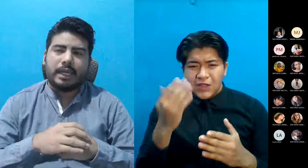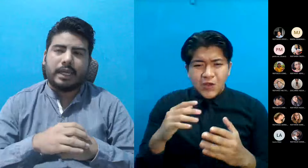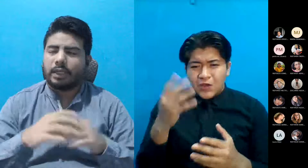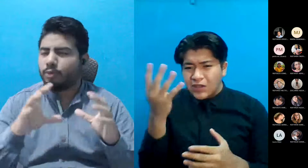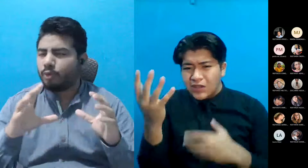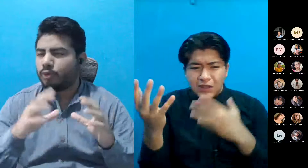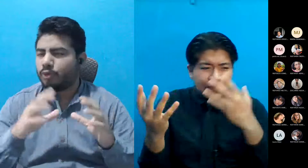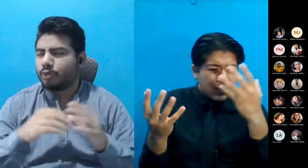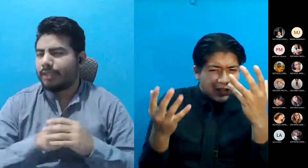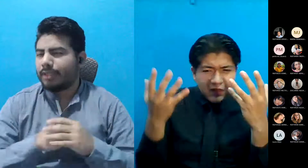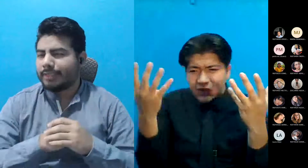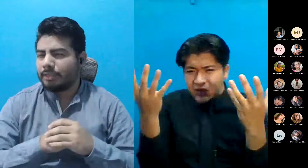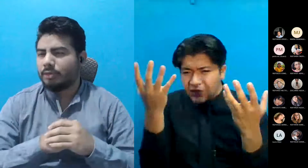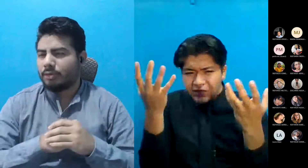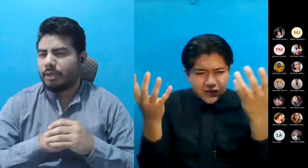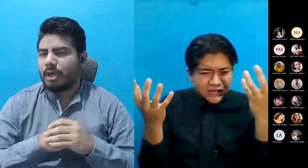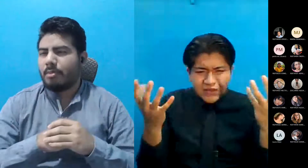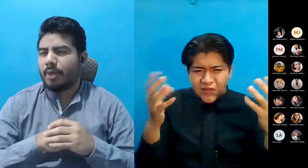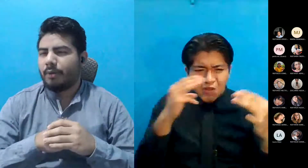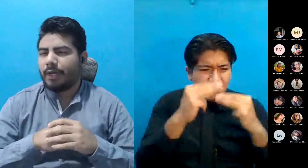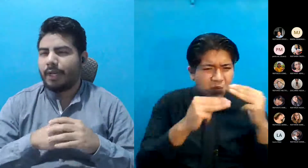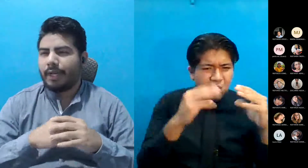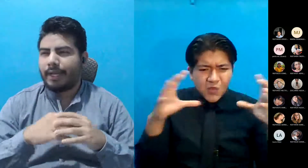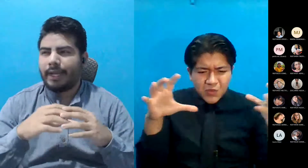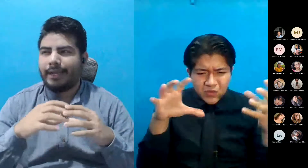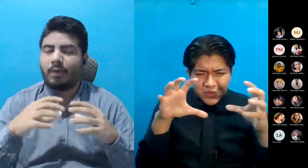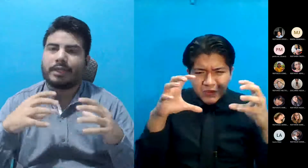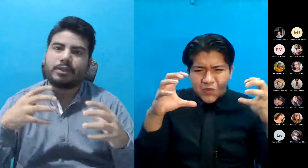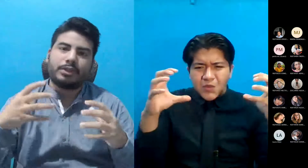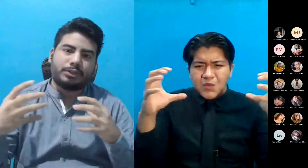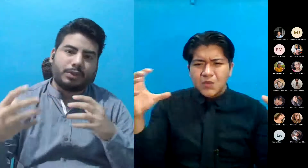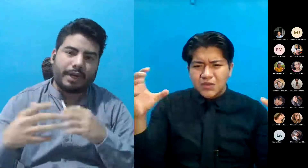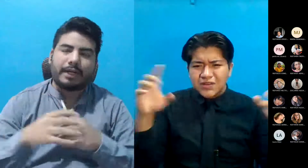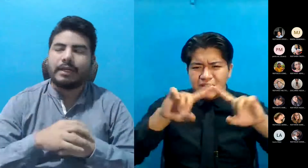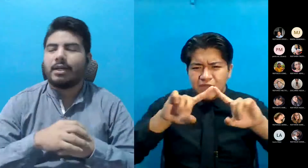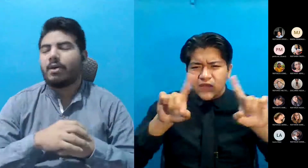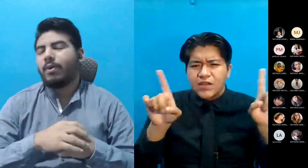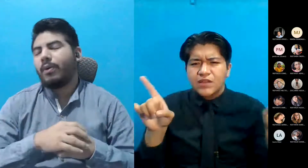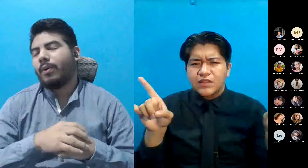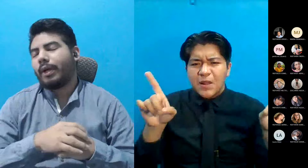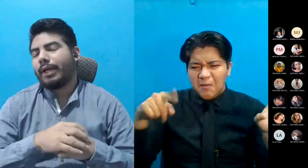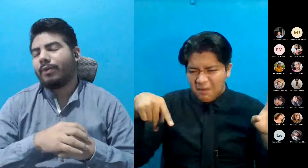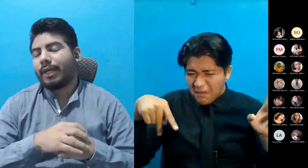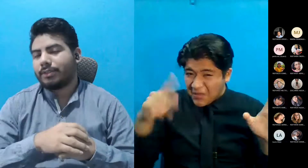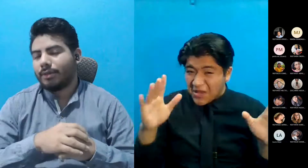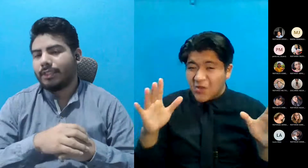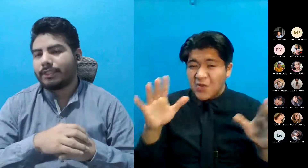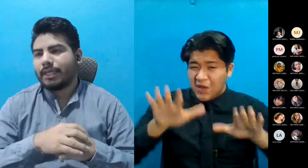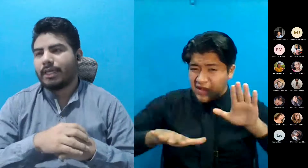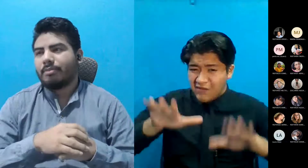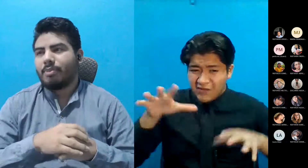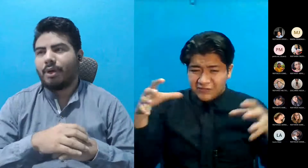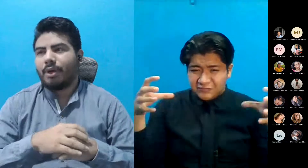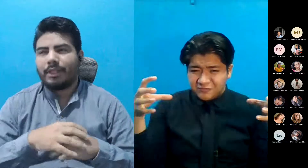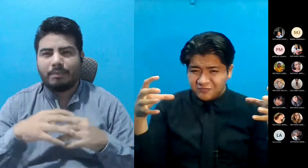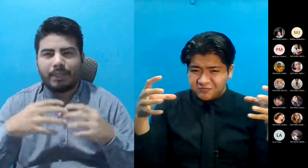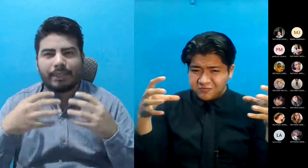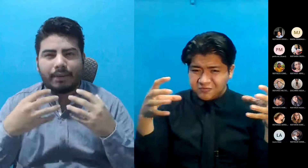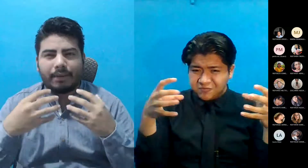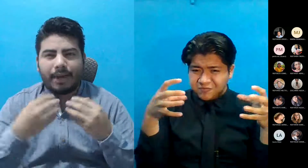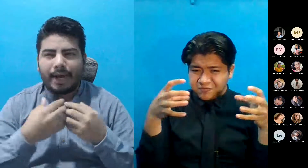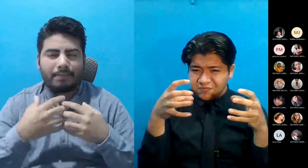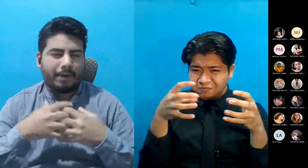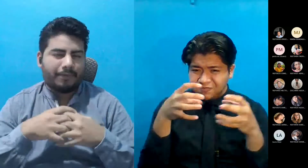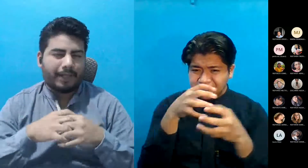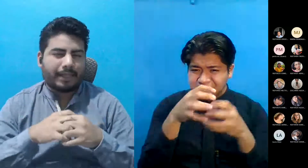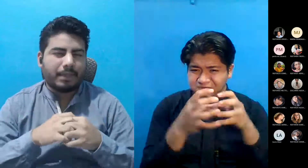matices entre dos mundos distintos, pero que en ocasiones chocan o que en ocasiones pueden